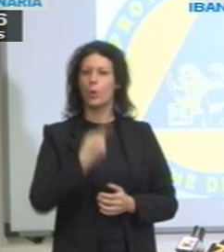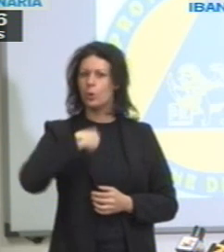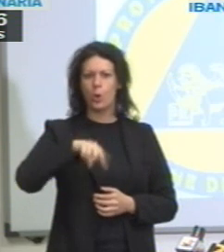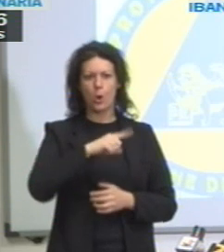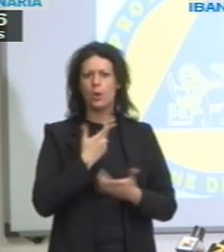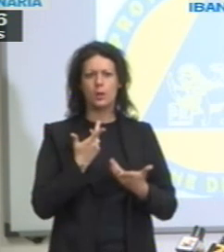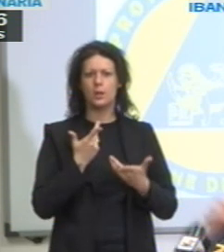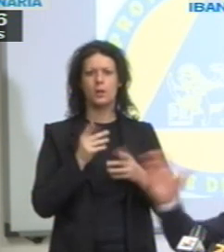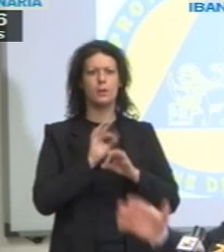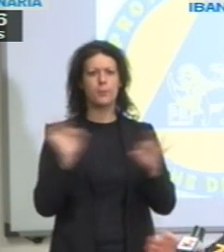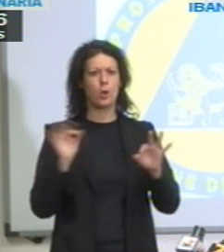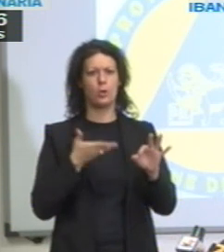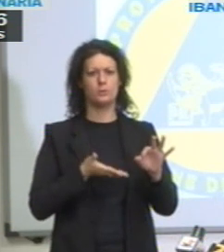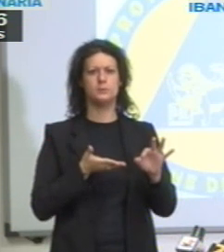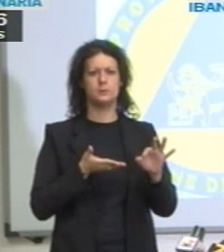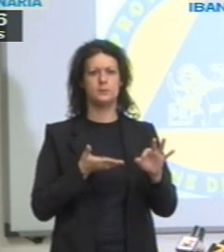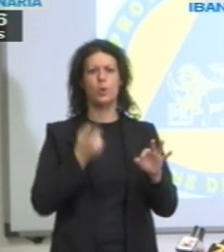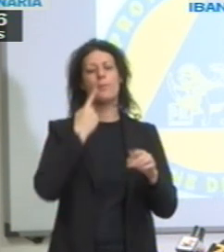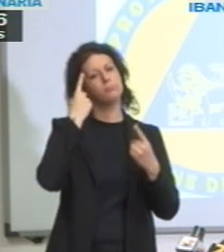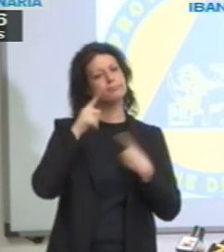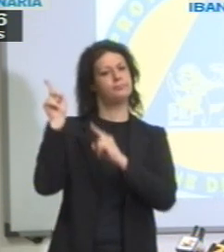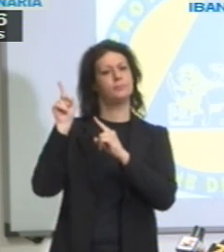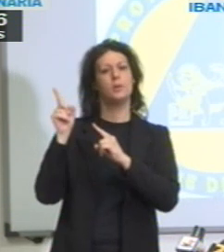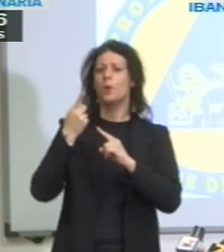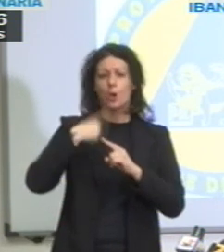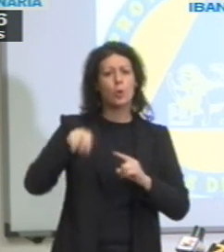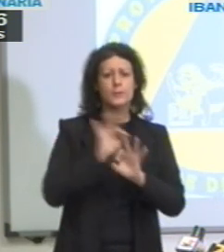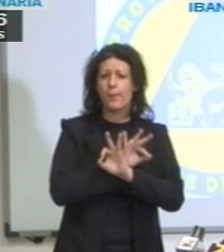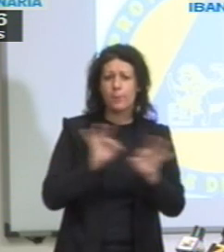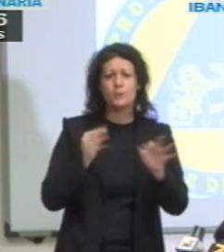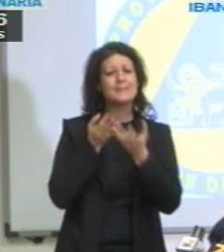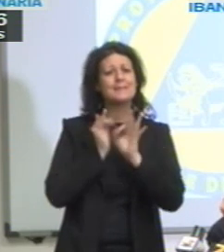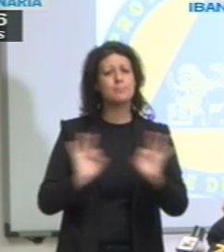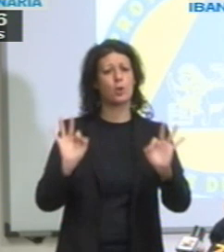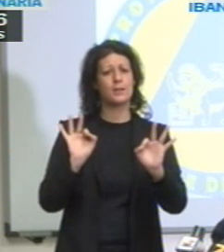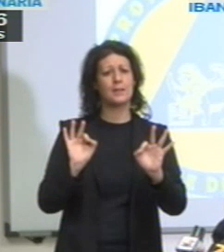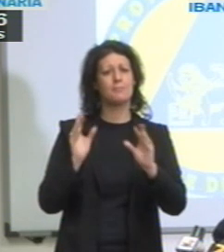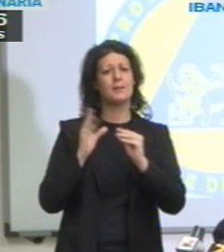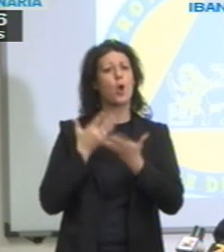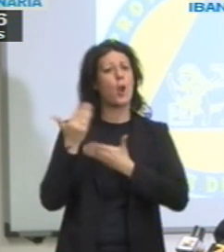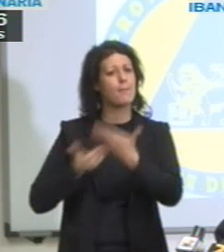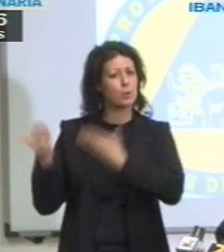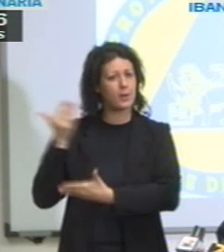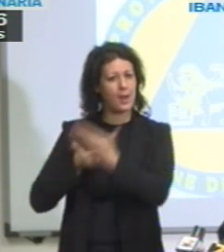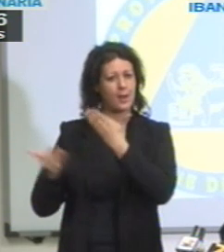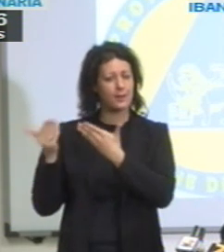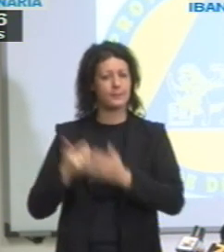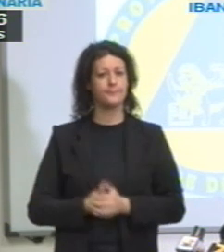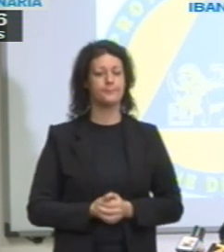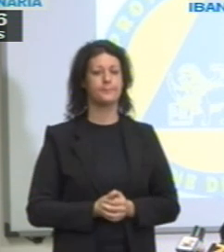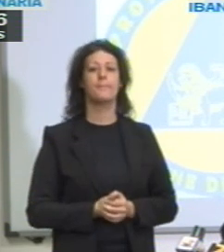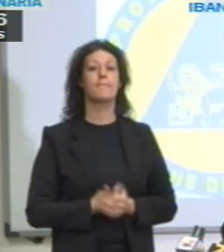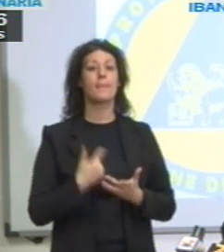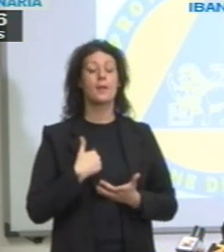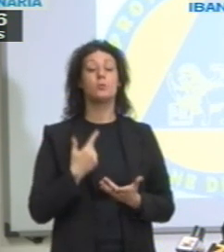è un'attività da Lazzaroni, diciamo, parlate con Roma, noi siamo qui, quello che possiamo fare lo facciamo. Però ci manca un aspetto, vorrei dirlo con chiarezza,